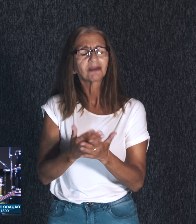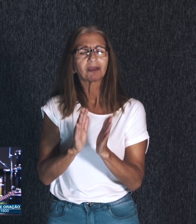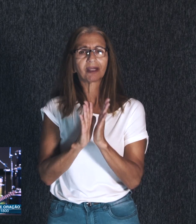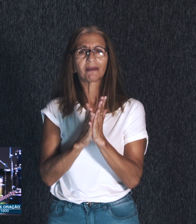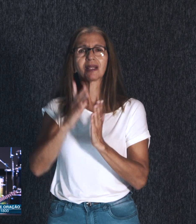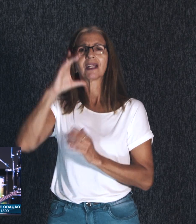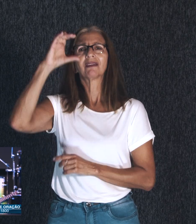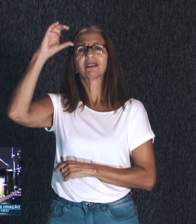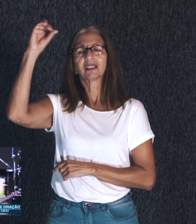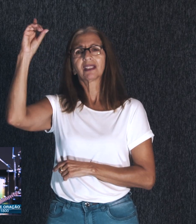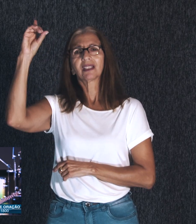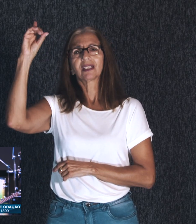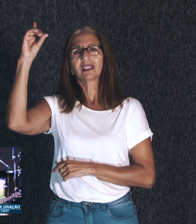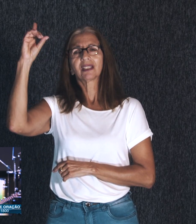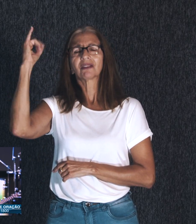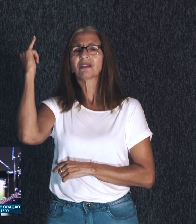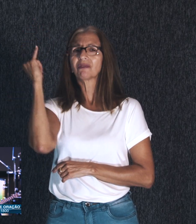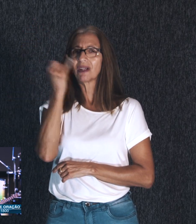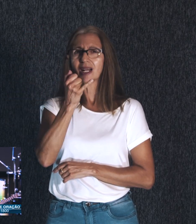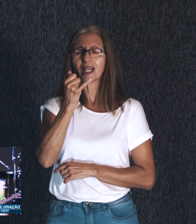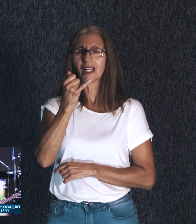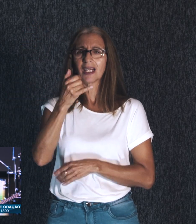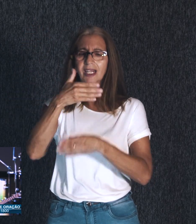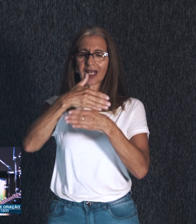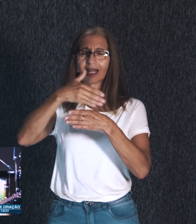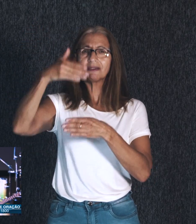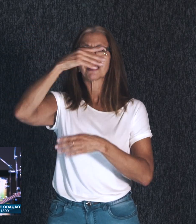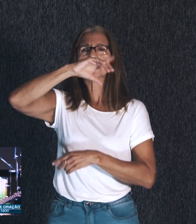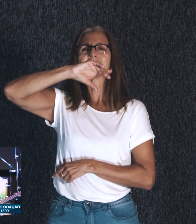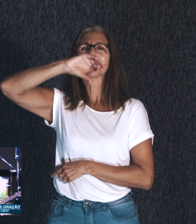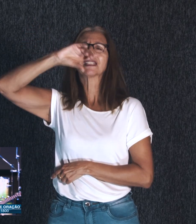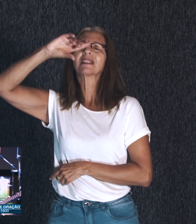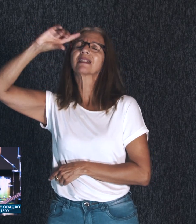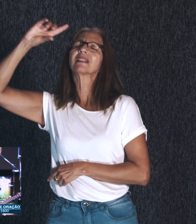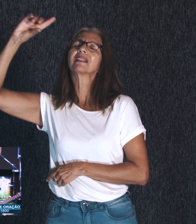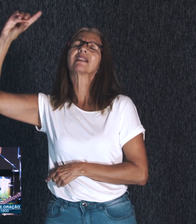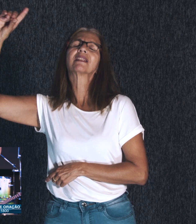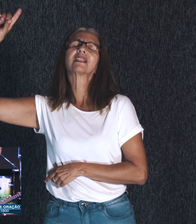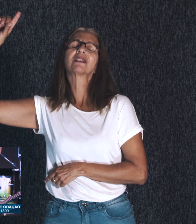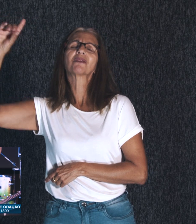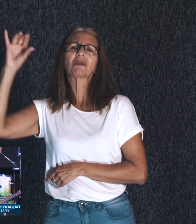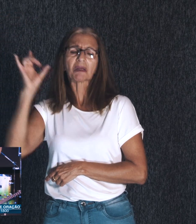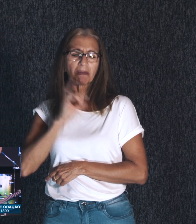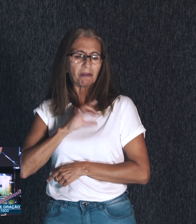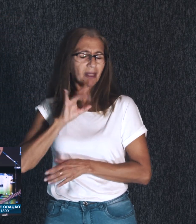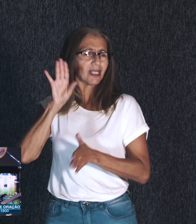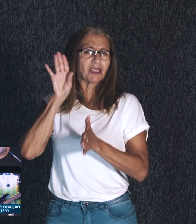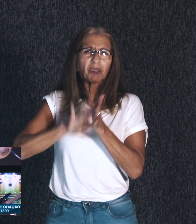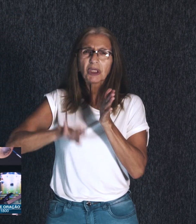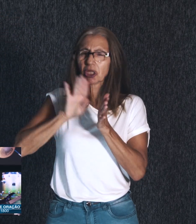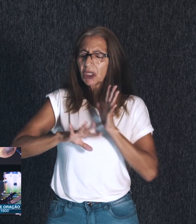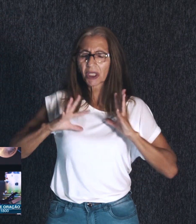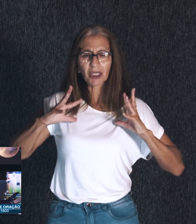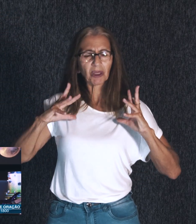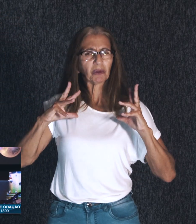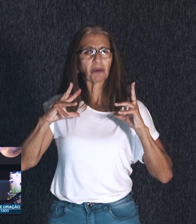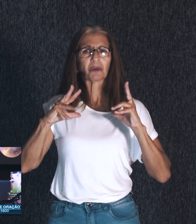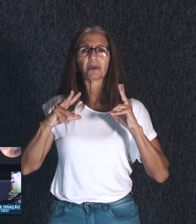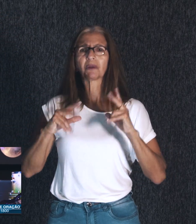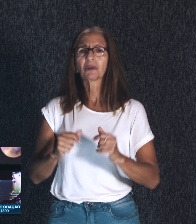amor lança fora o medo. Lança fora o medo. E hoje nós vimos